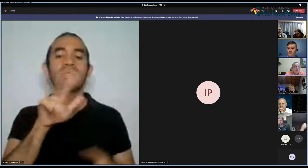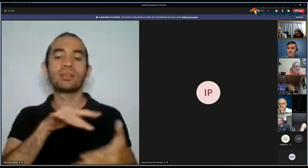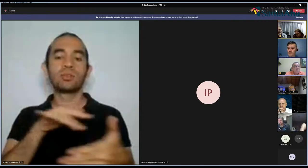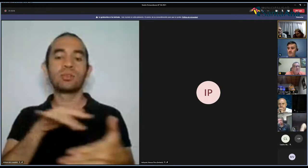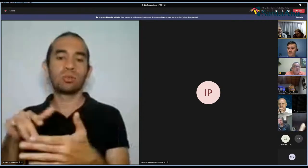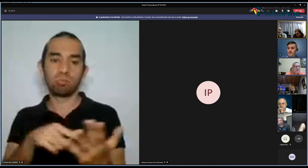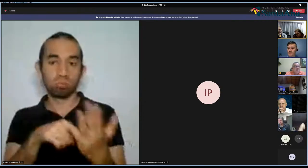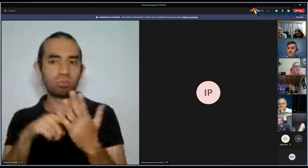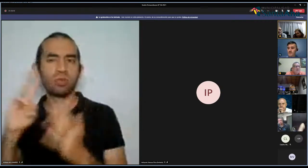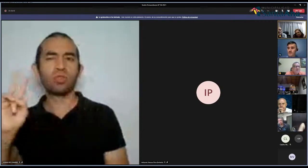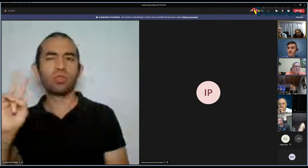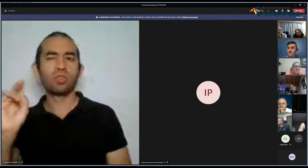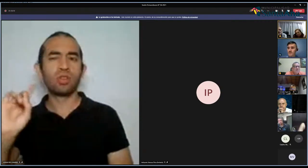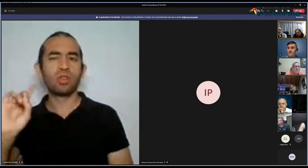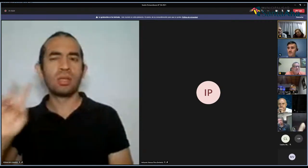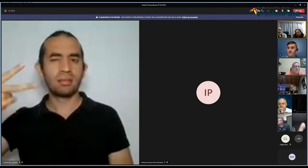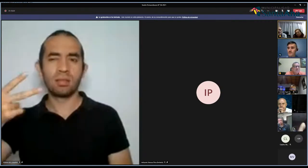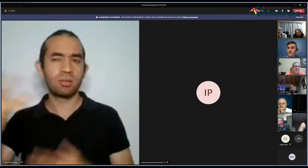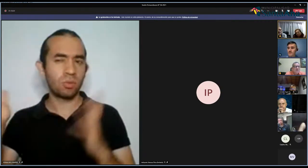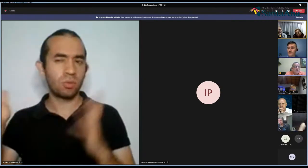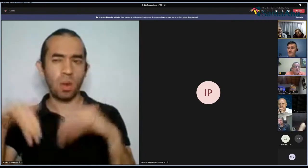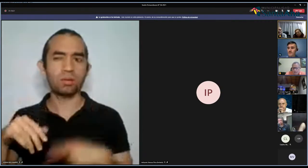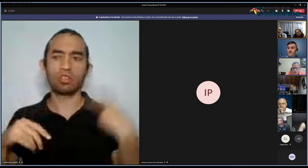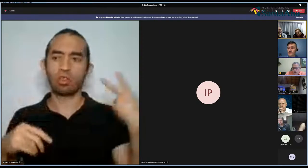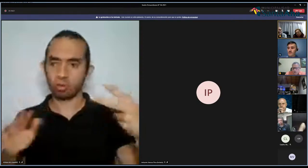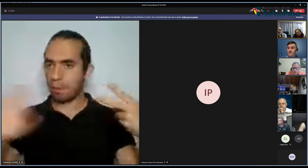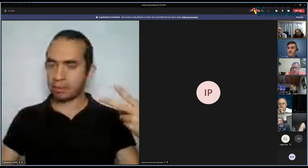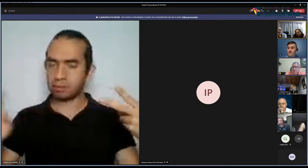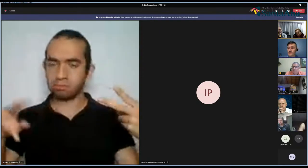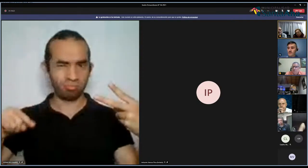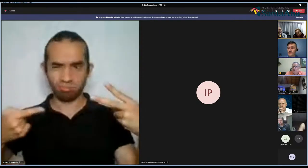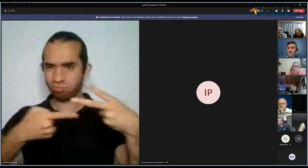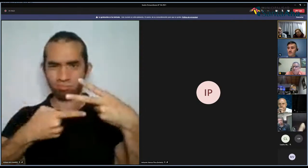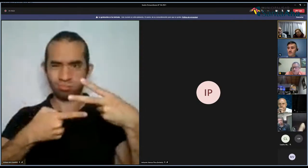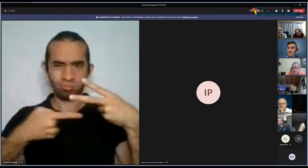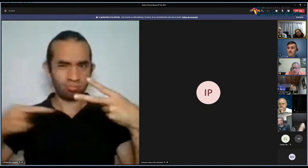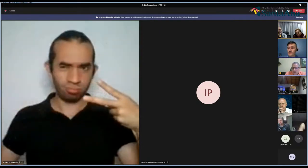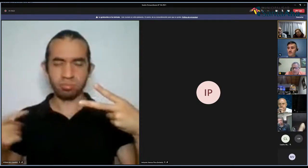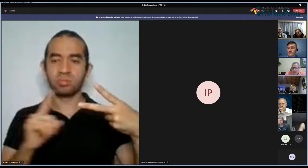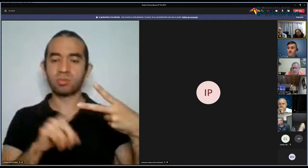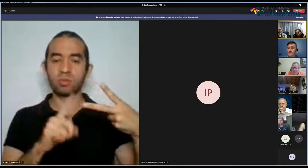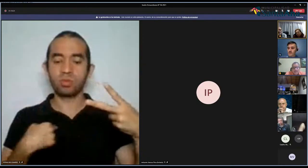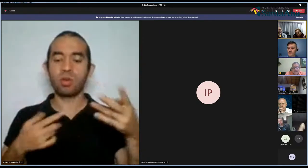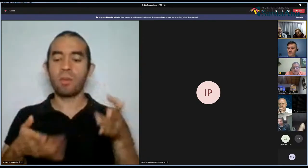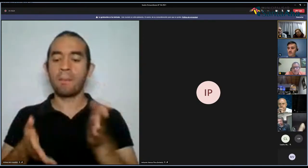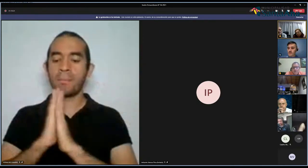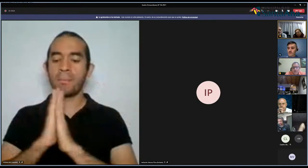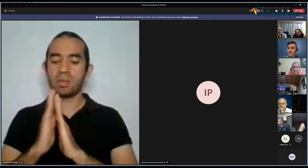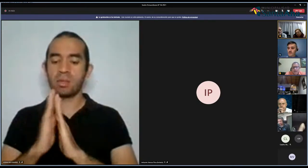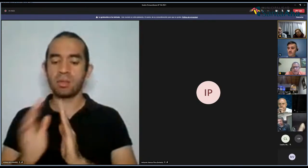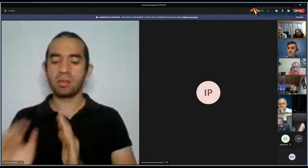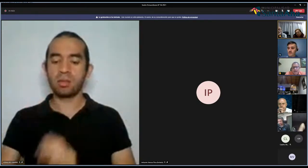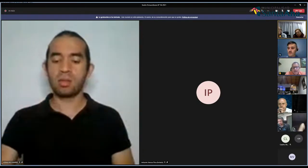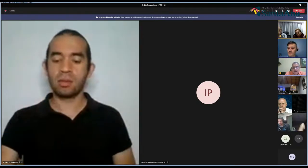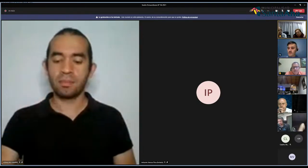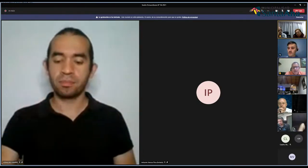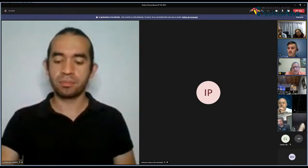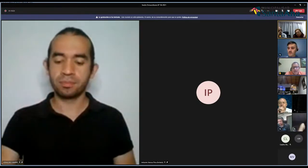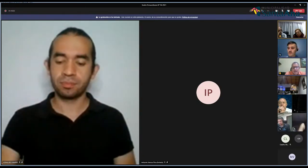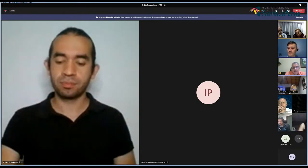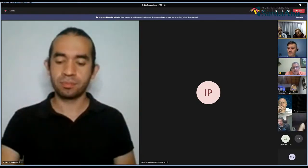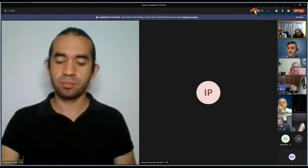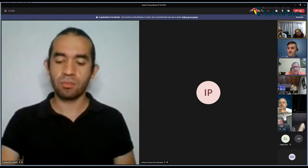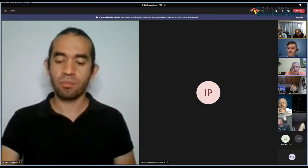estudio ahí no hay ningún tercer estudio son dos incluso el segundo estudio yo lo solicite pero más que todo era para que